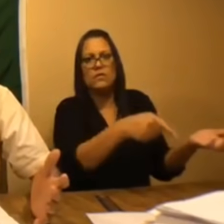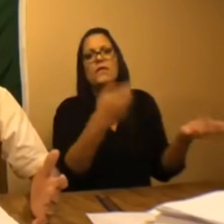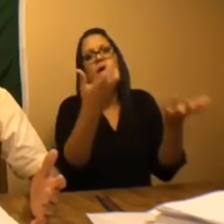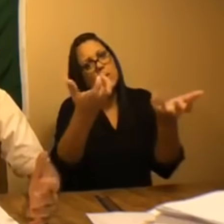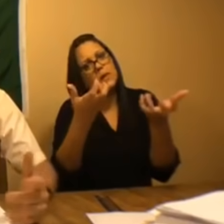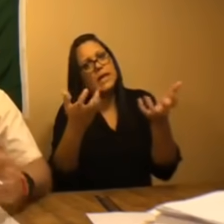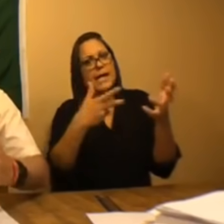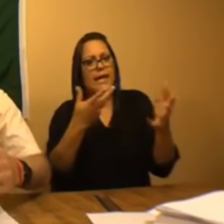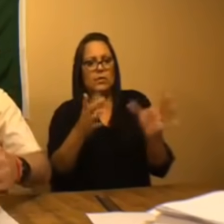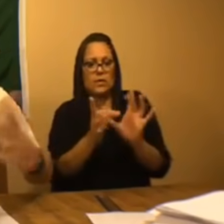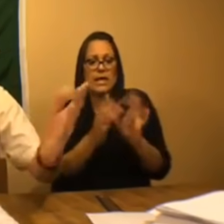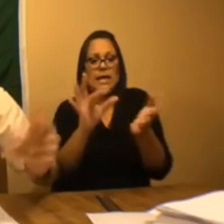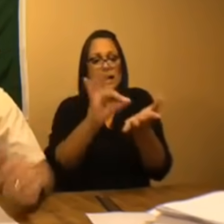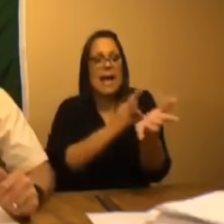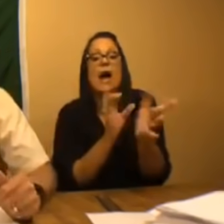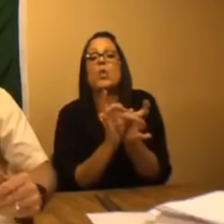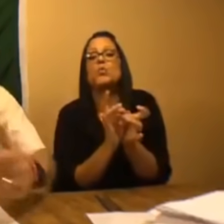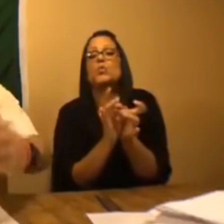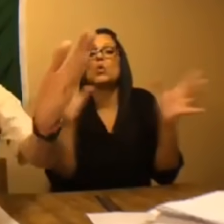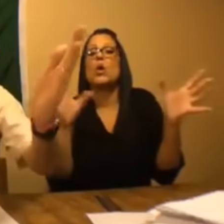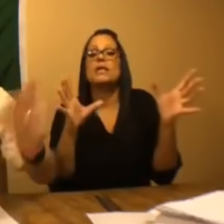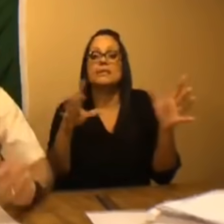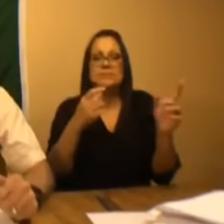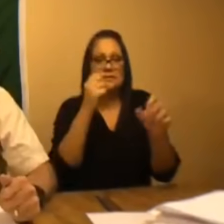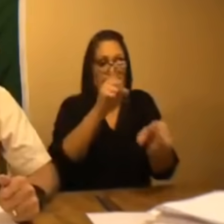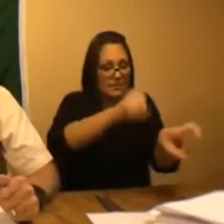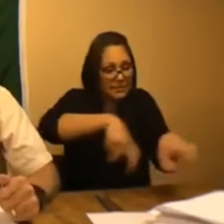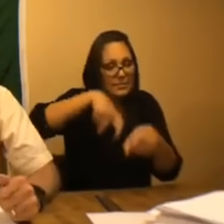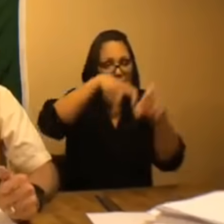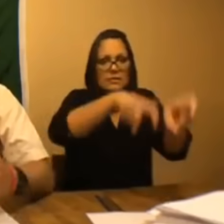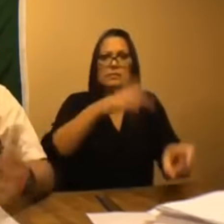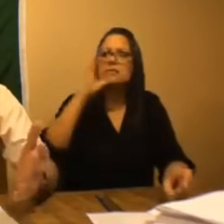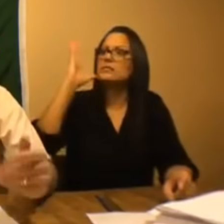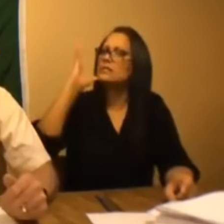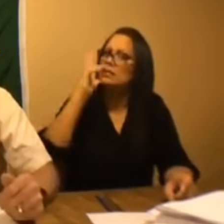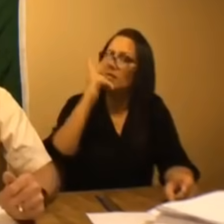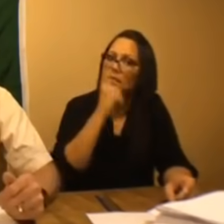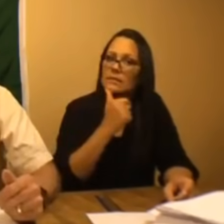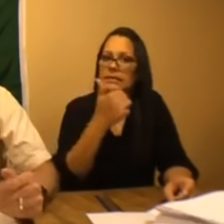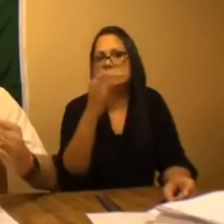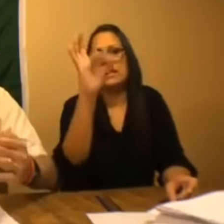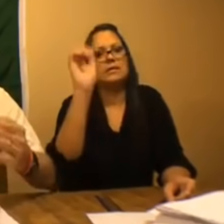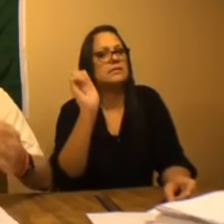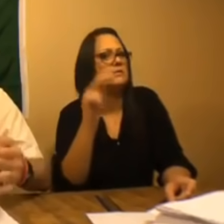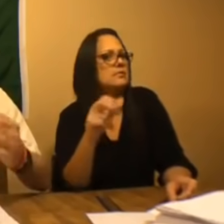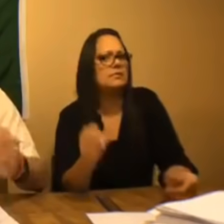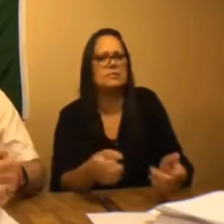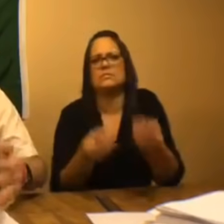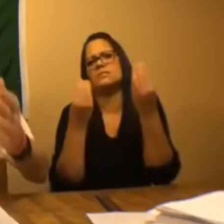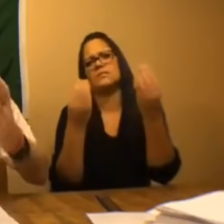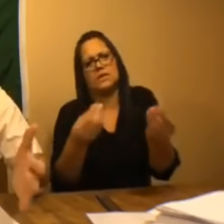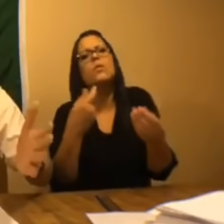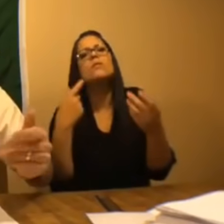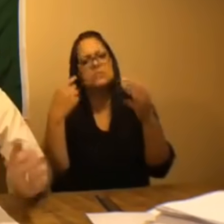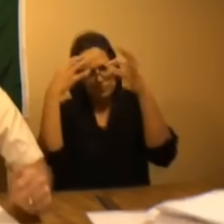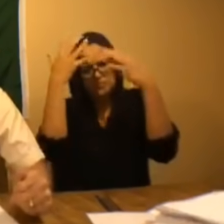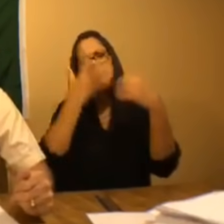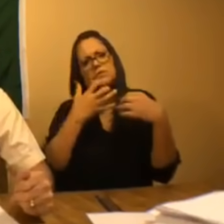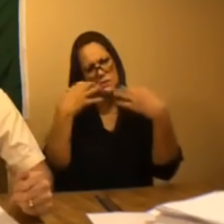licença ambiental, isso leva aí 10 anos, se é que você vai conseguir a licença ambiental. Isso é um crime. Vamos preservar o meio ambiente,